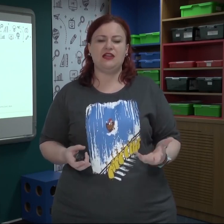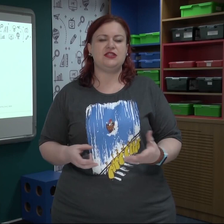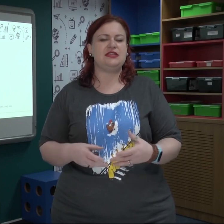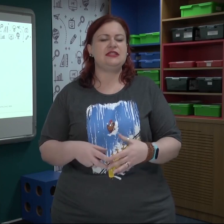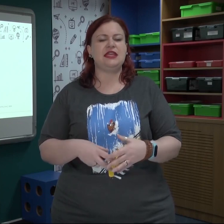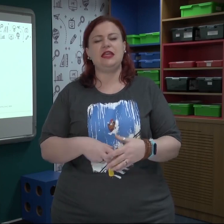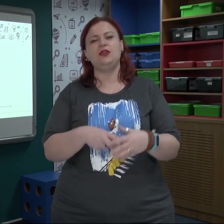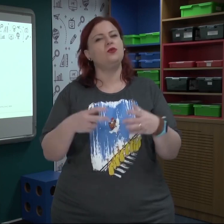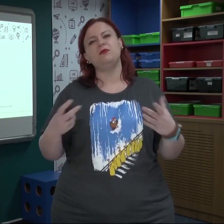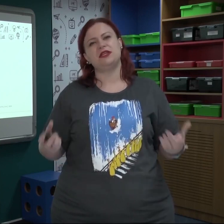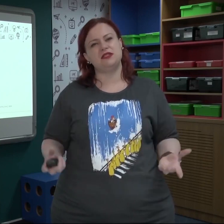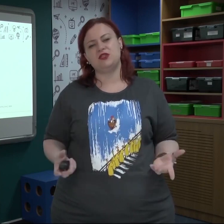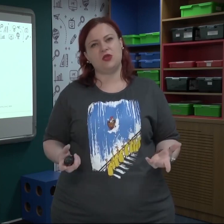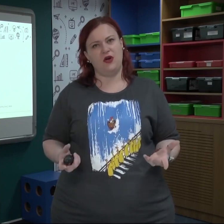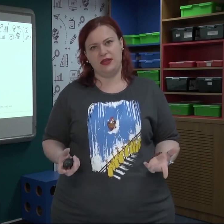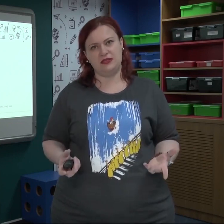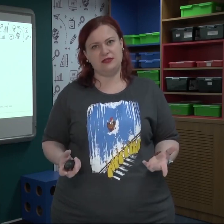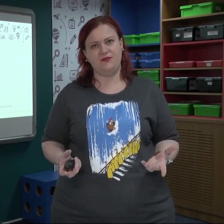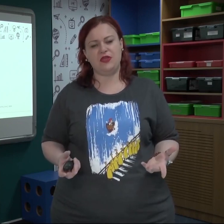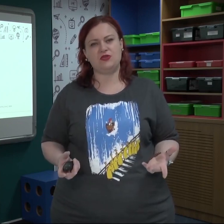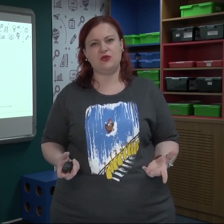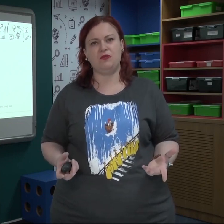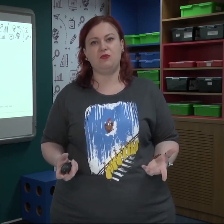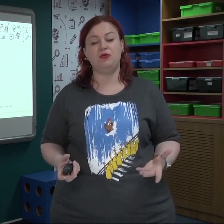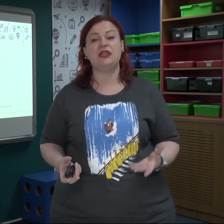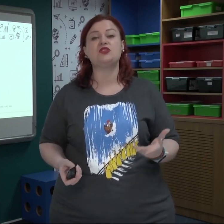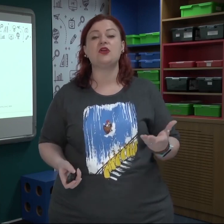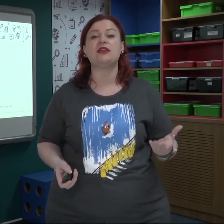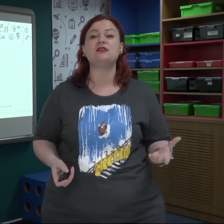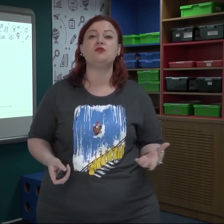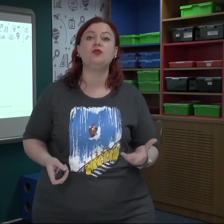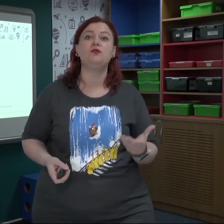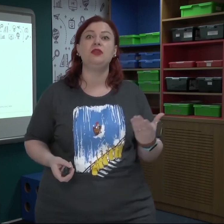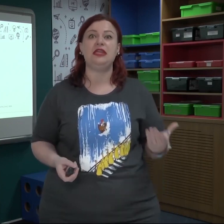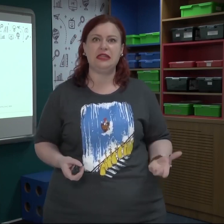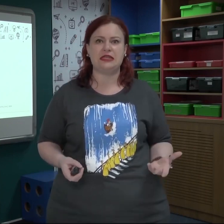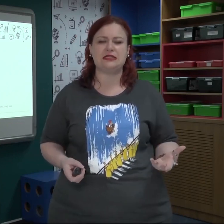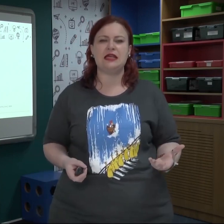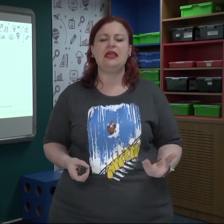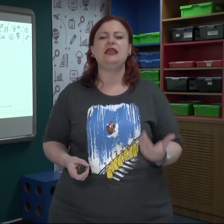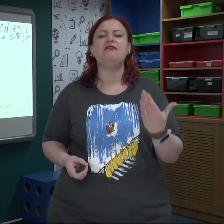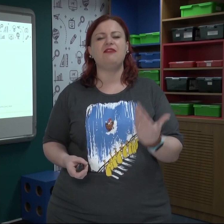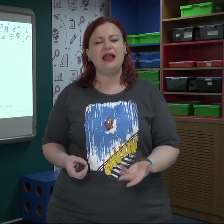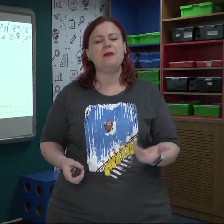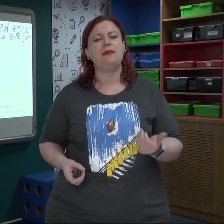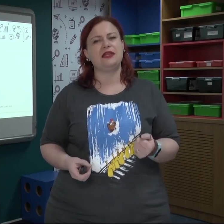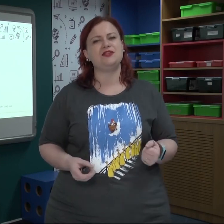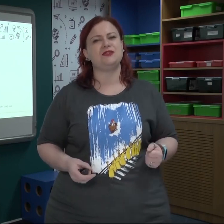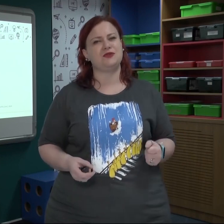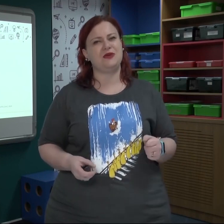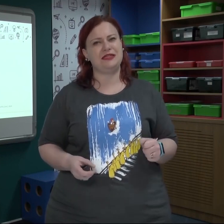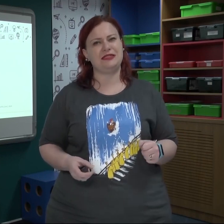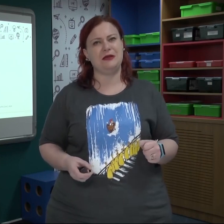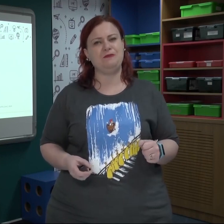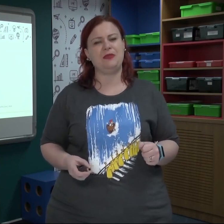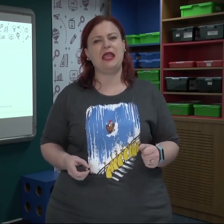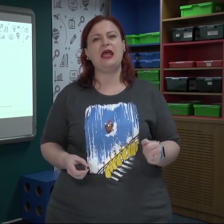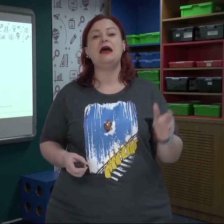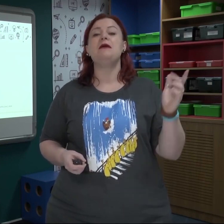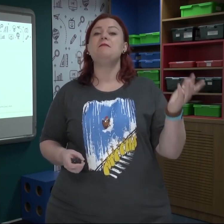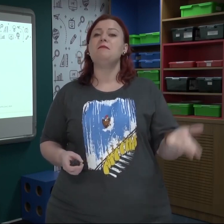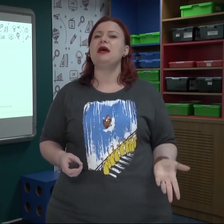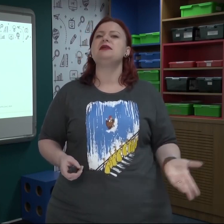Na verdade, existem inúmeras histórias sobre o Buda, histórias muito bonitas que vale a pena a gente